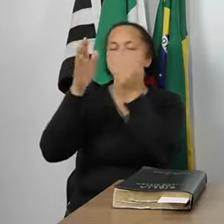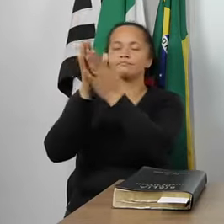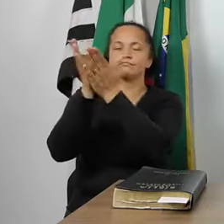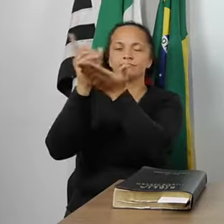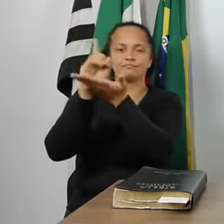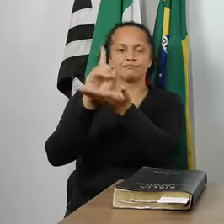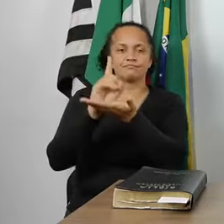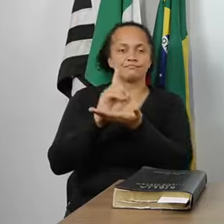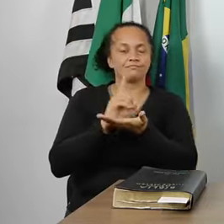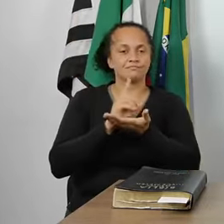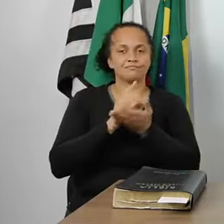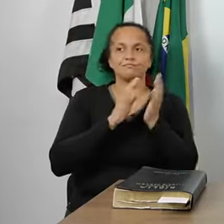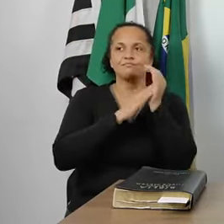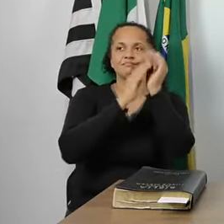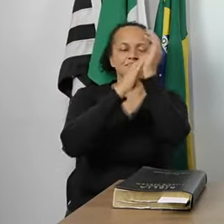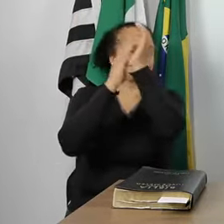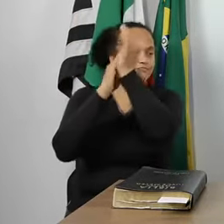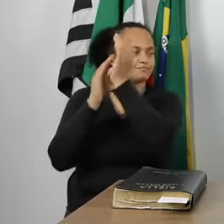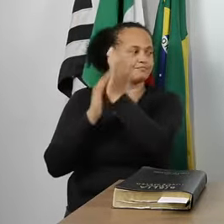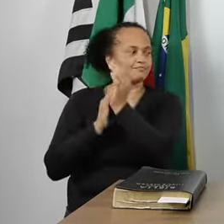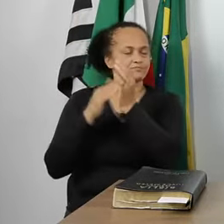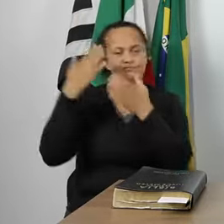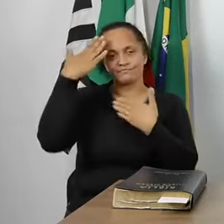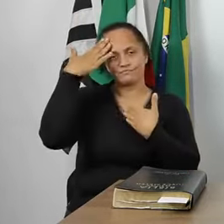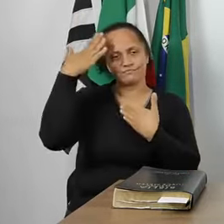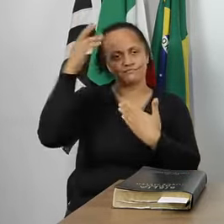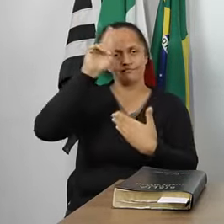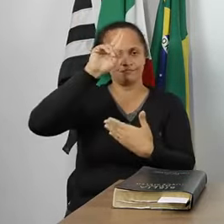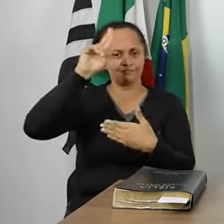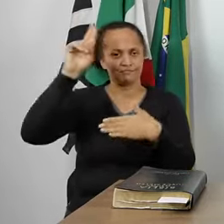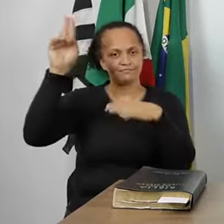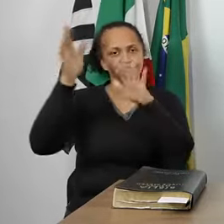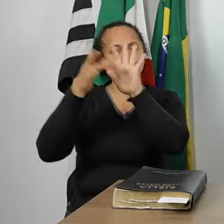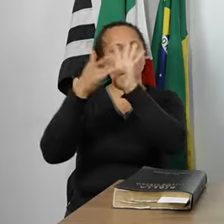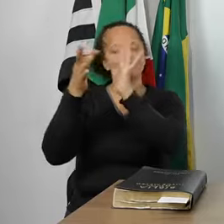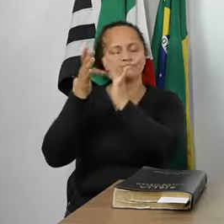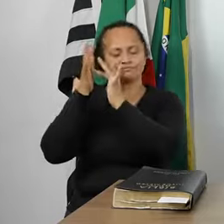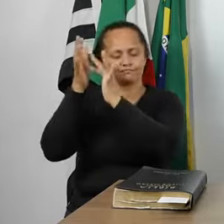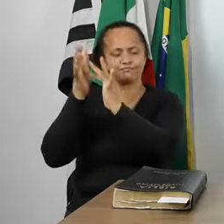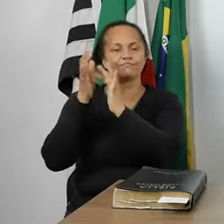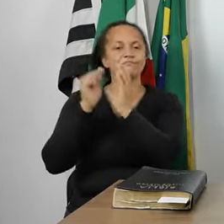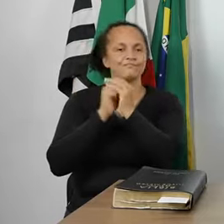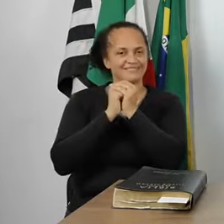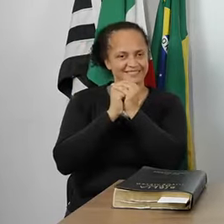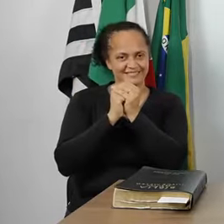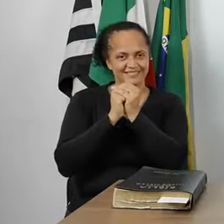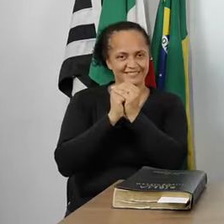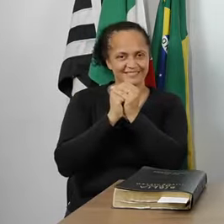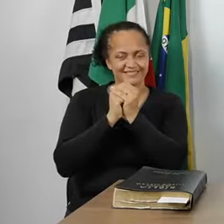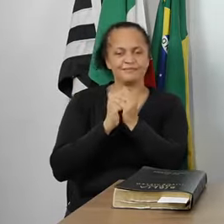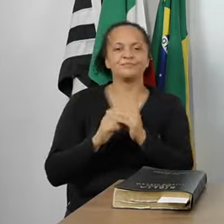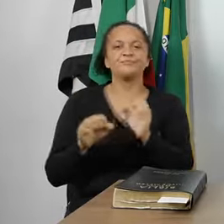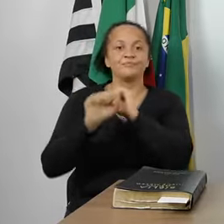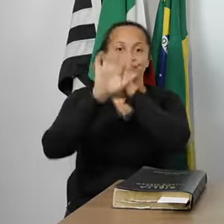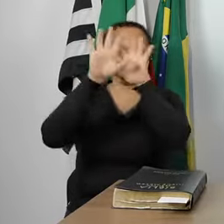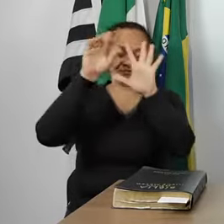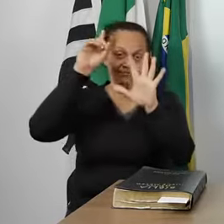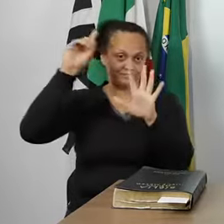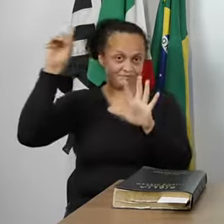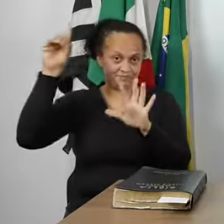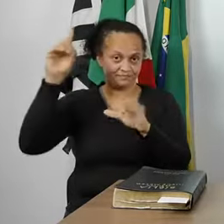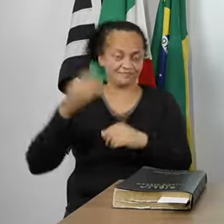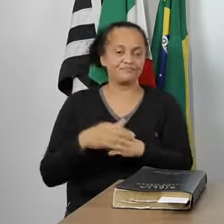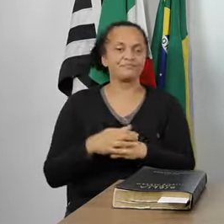te louvamos e te agradecemos no nome de Jesus. Amém? Glória a Deus. Então hoje nós vamos falar um pouco